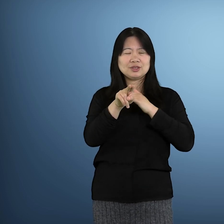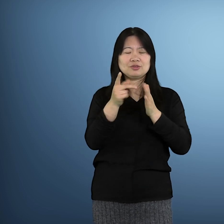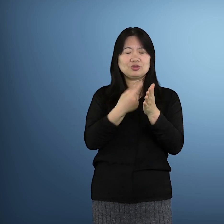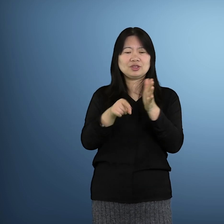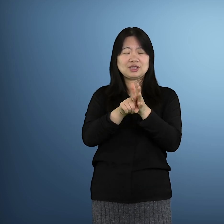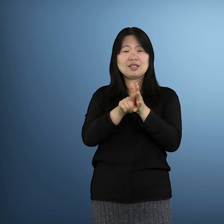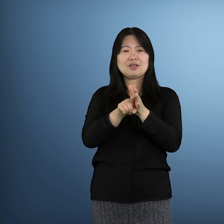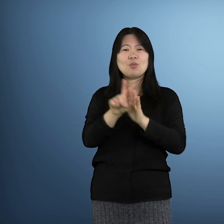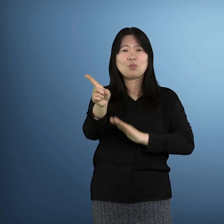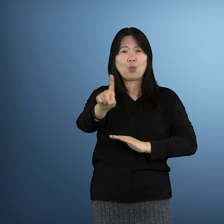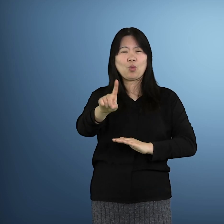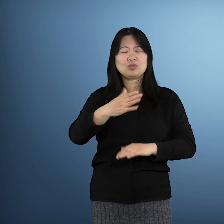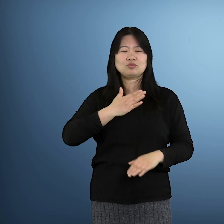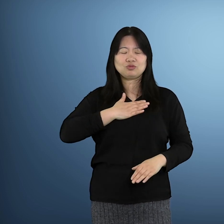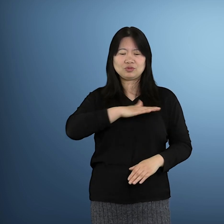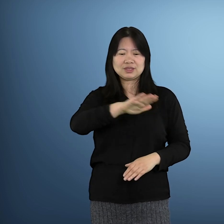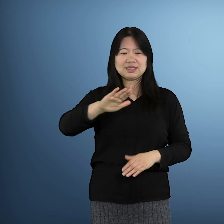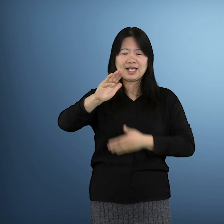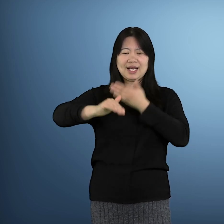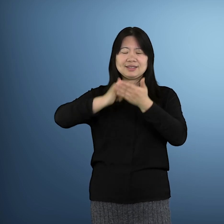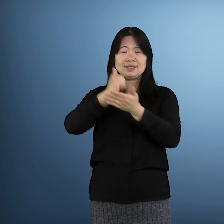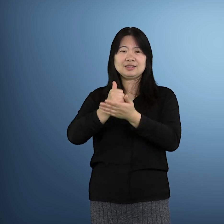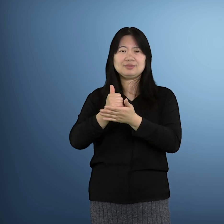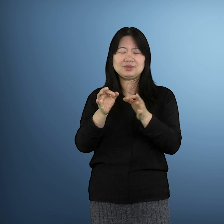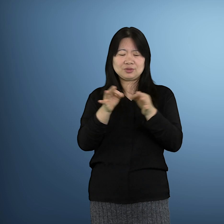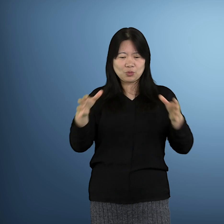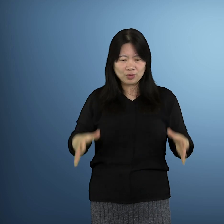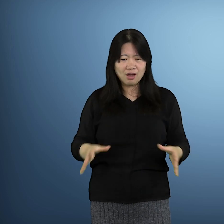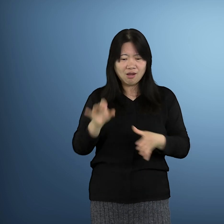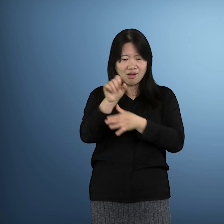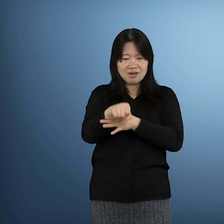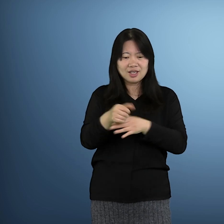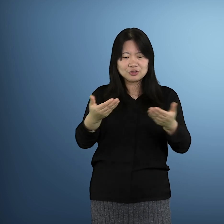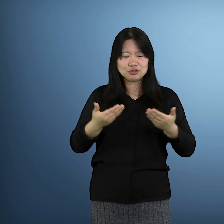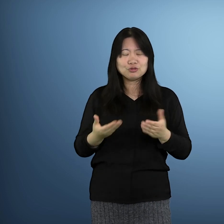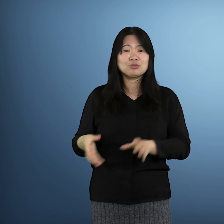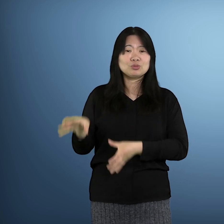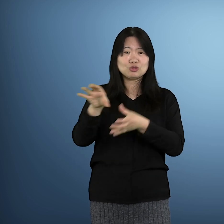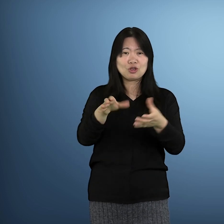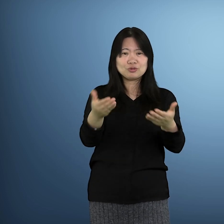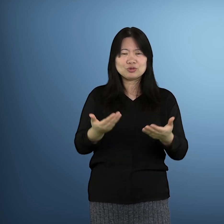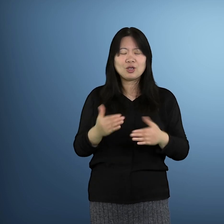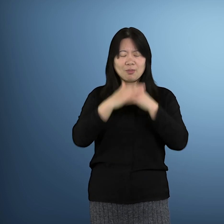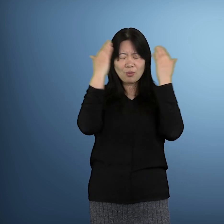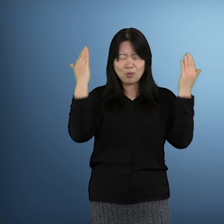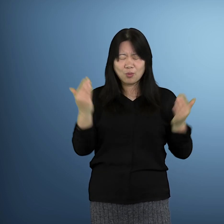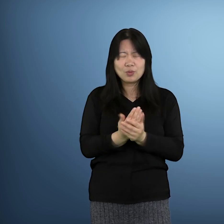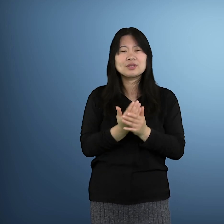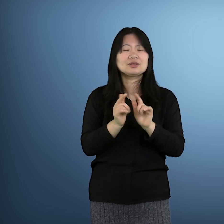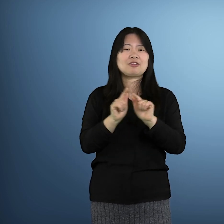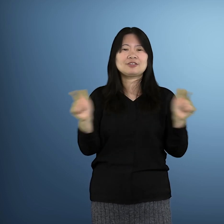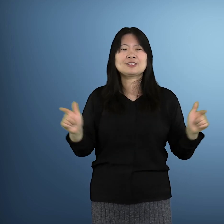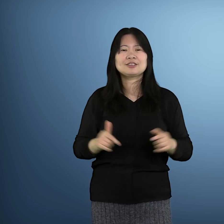이루려면 우리는 하나님이 그동안 허락하시고 부어주신 모든 것들을